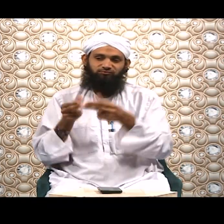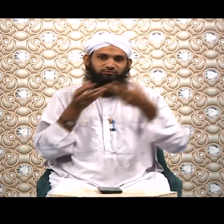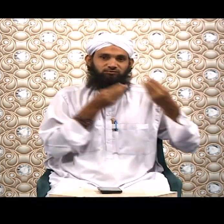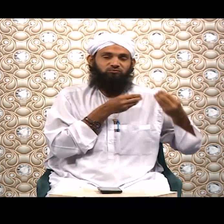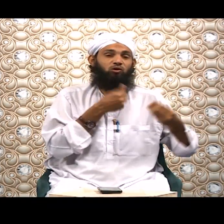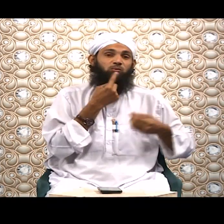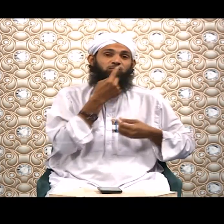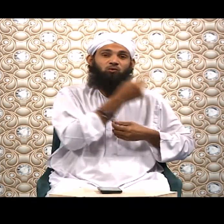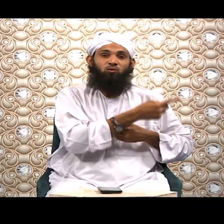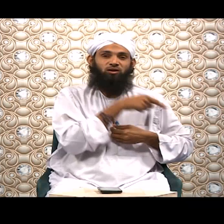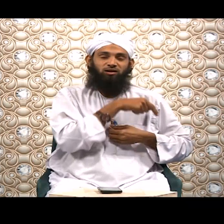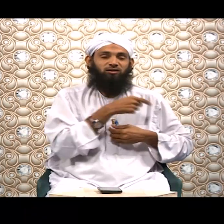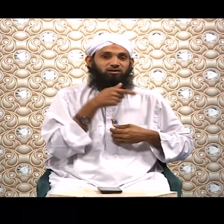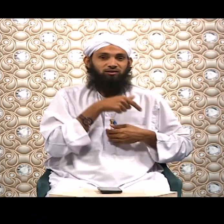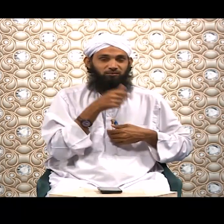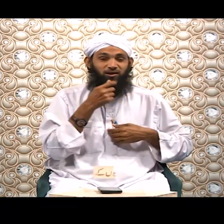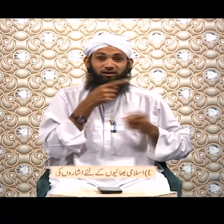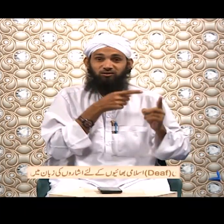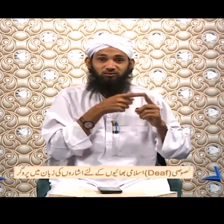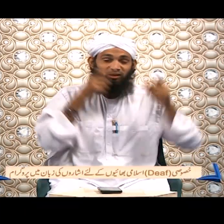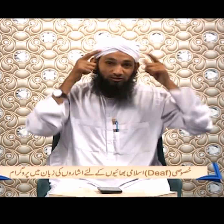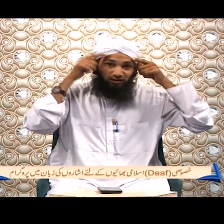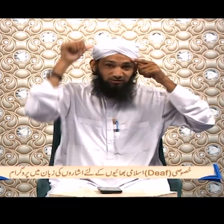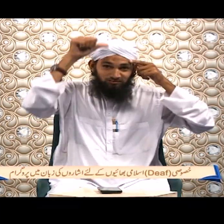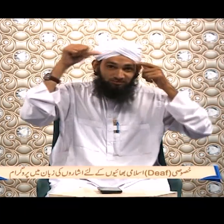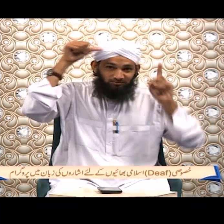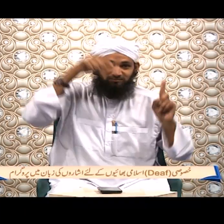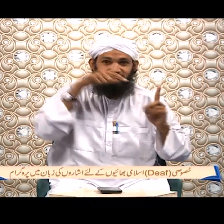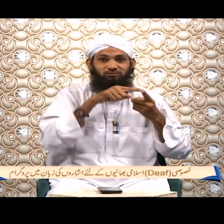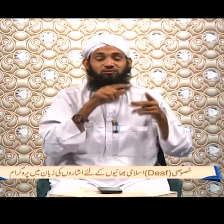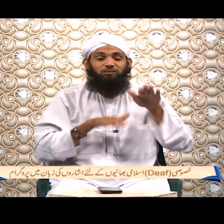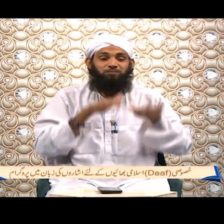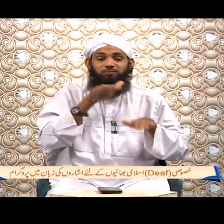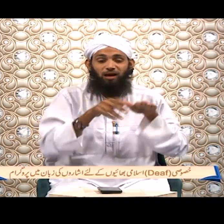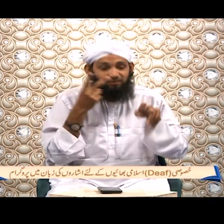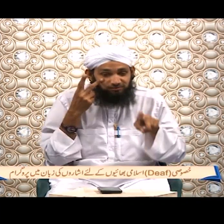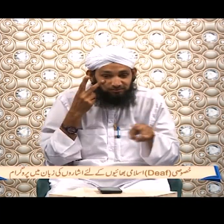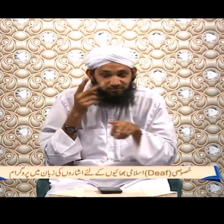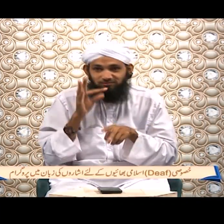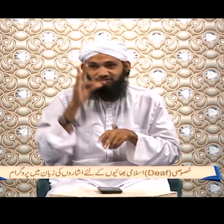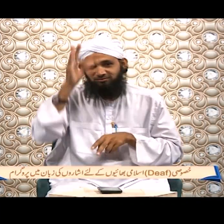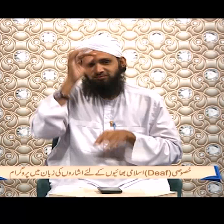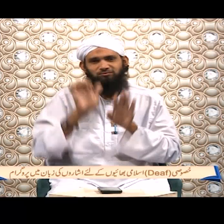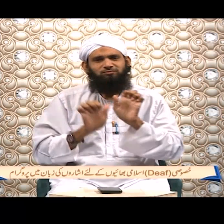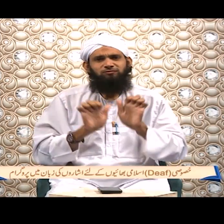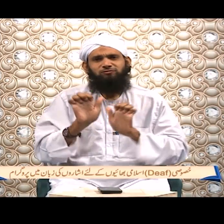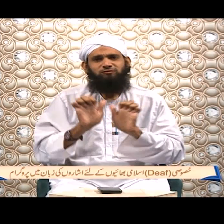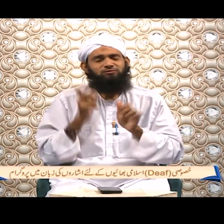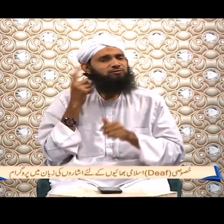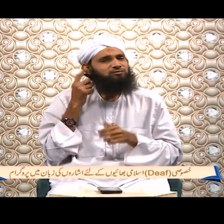کہا کہ میں نے ان کا سر اقدس دھویا تھا اور یہ ان کے قدموں کے نشان ہیں۔ حضرت سیدنا اسماعیل علیہ السلام نے تمام واقعہ سن کر